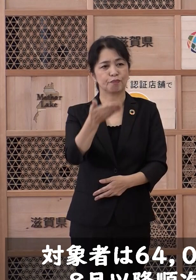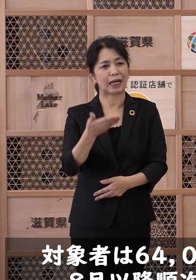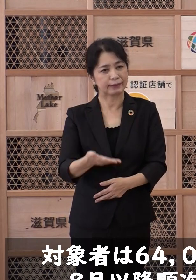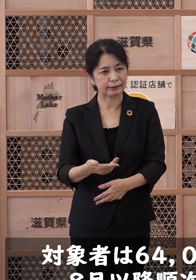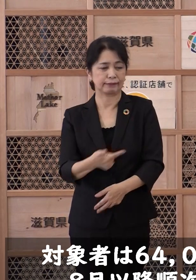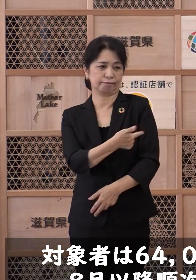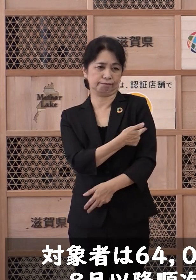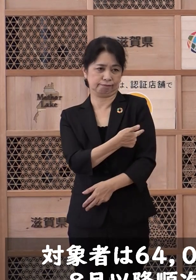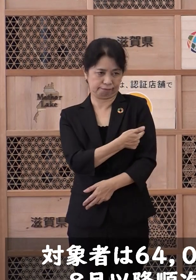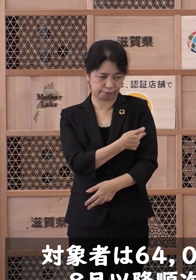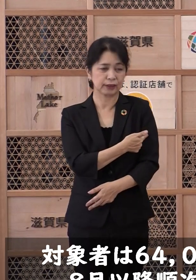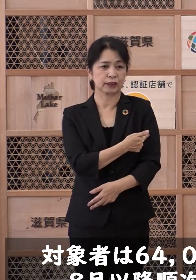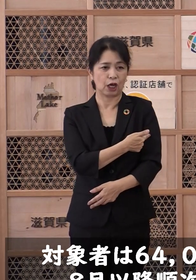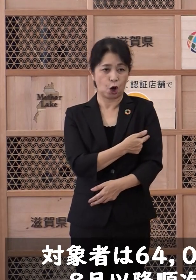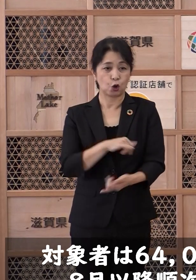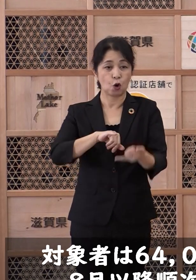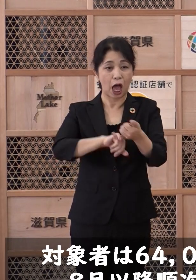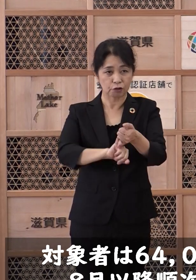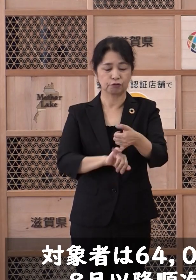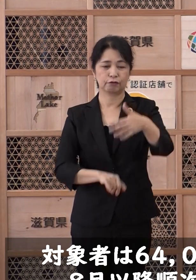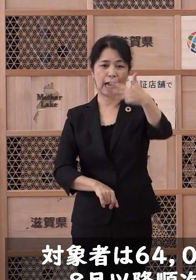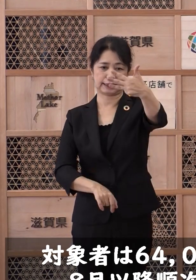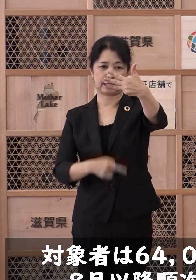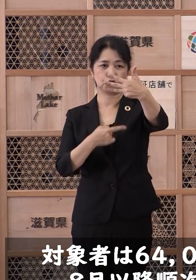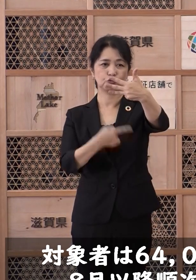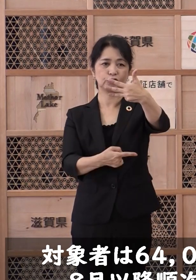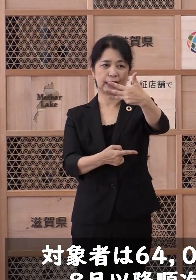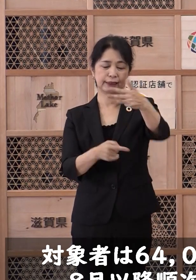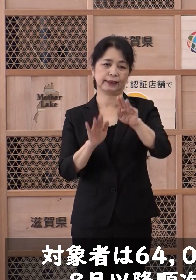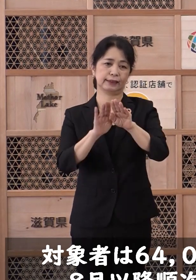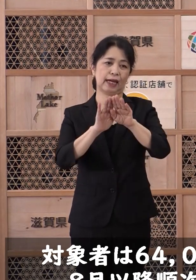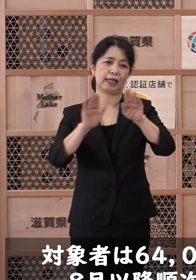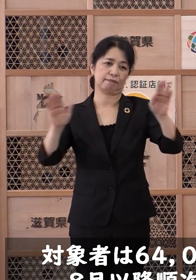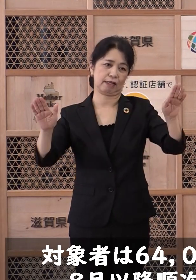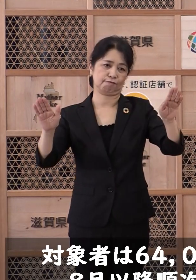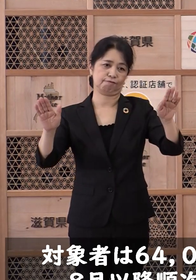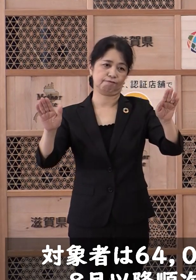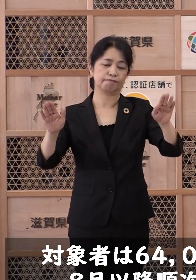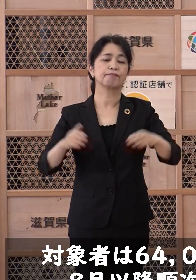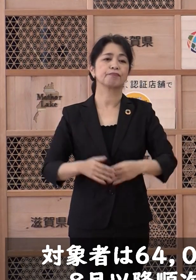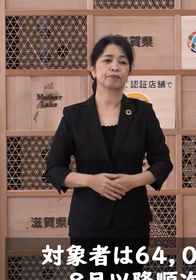予約を8月1日から開始することといたします。